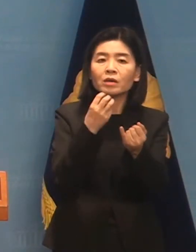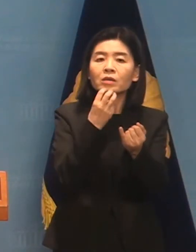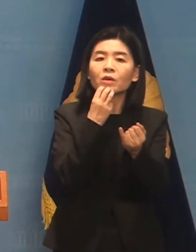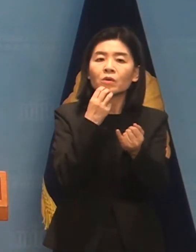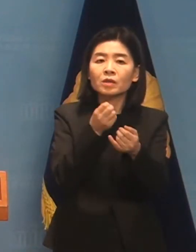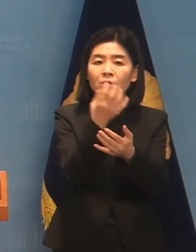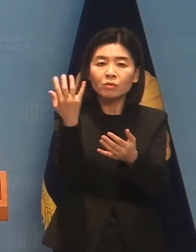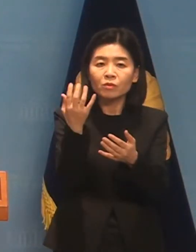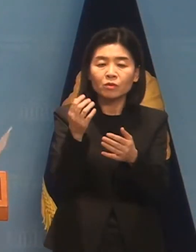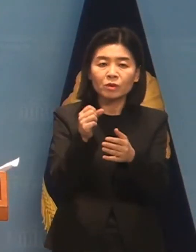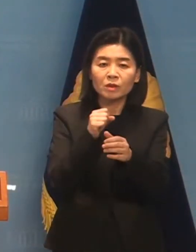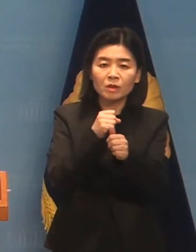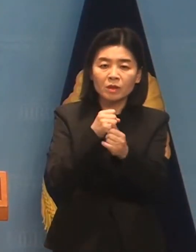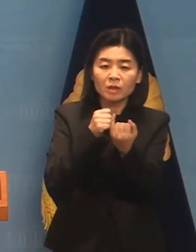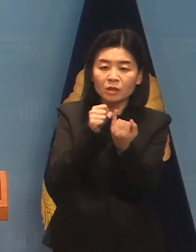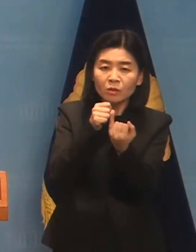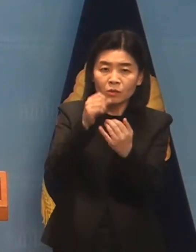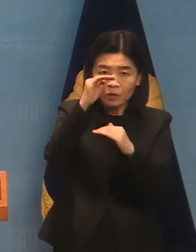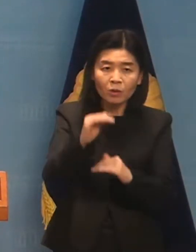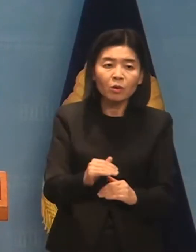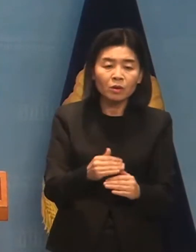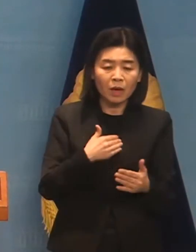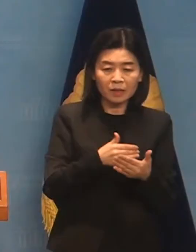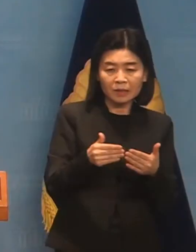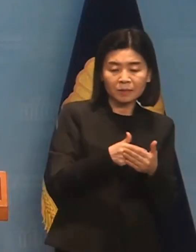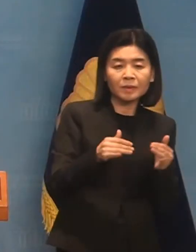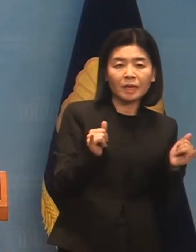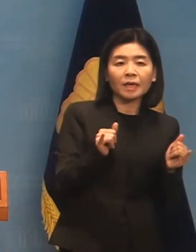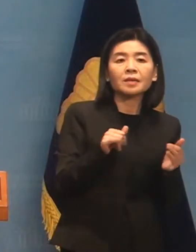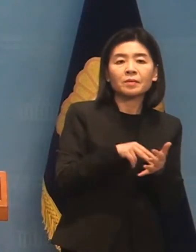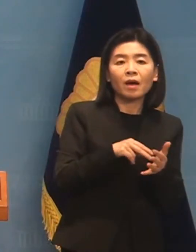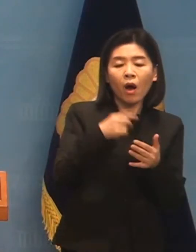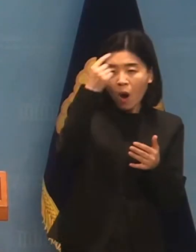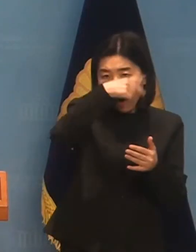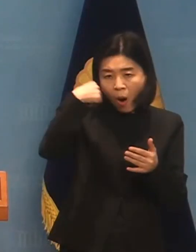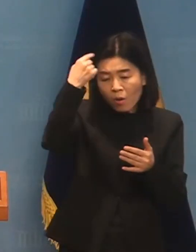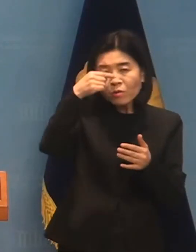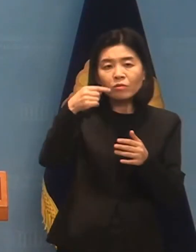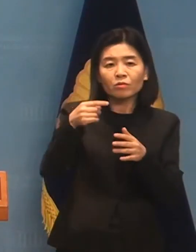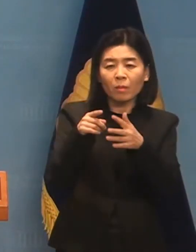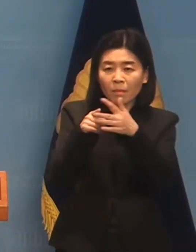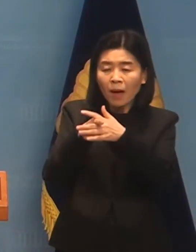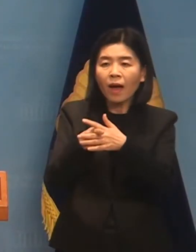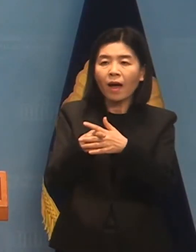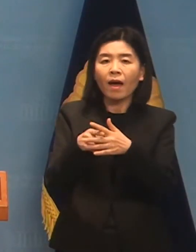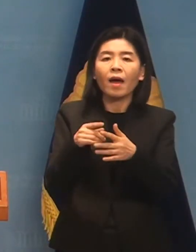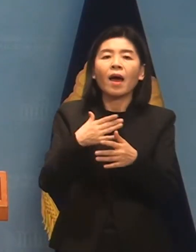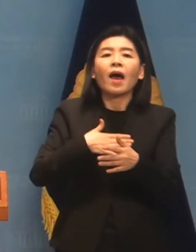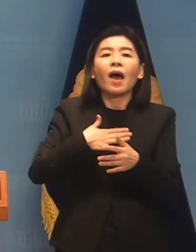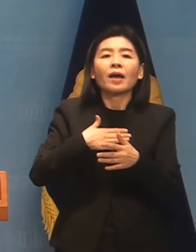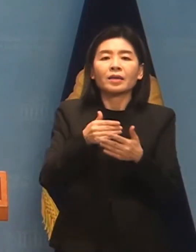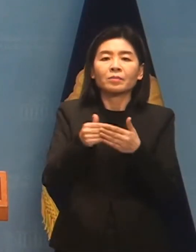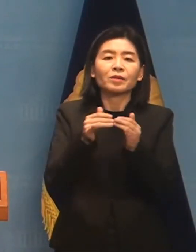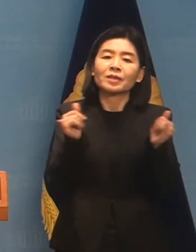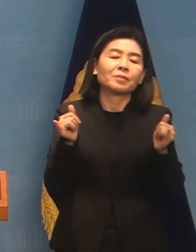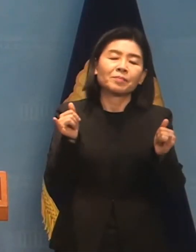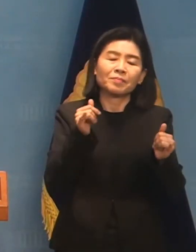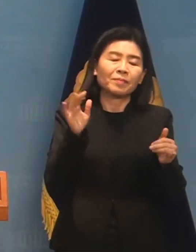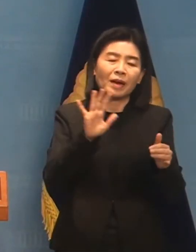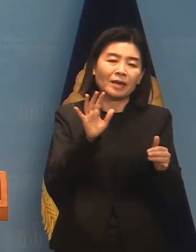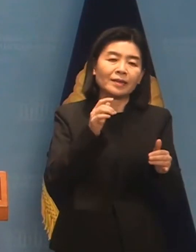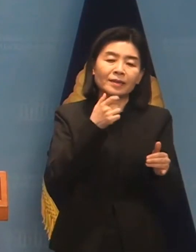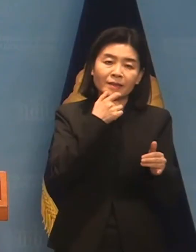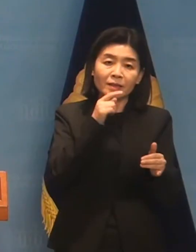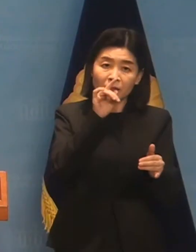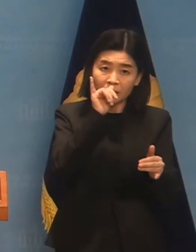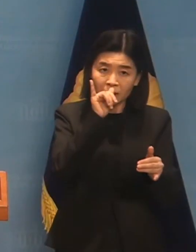나는 화가임에도 불구하고 관상이 어른거려서 인물화를 그리지 못한다는 내용을 짚기도 하였습니다. 또한 지난 5월